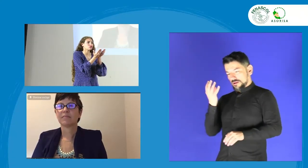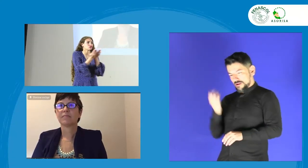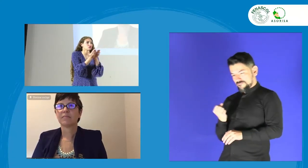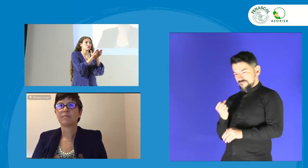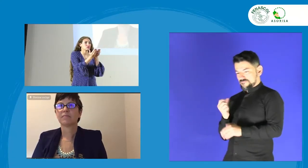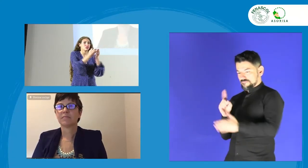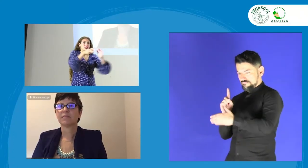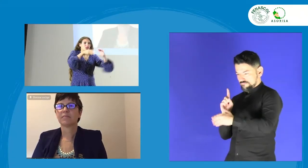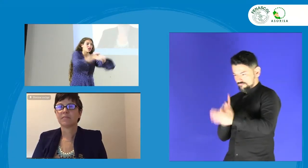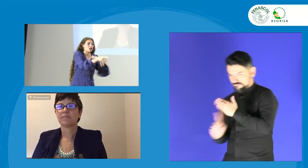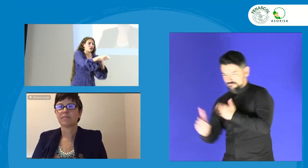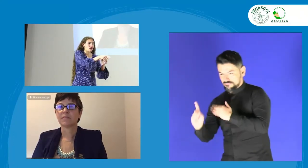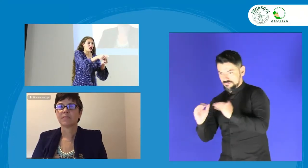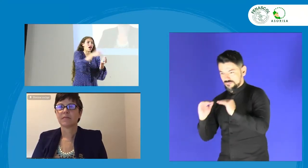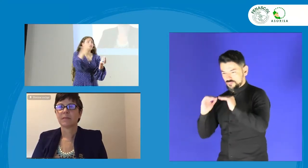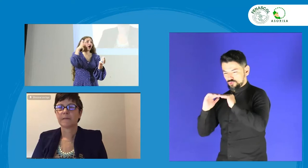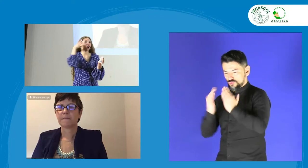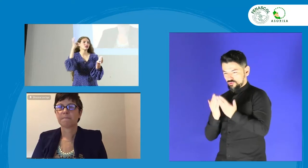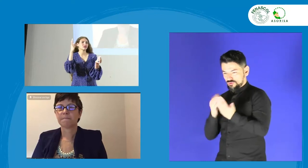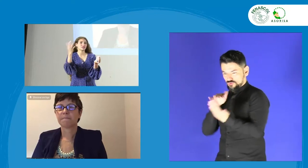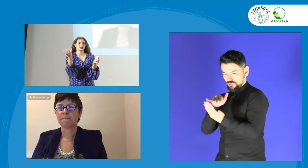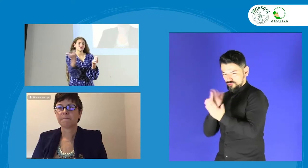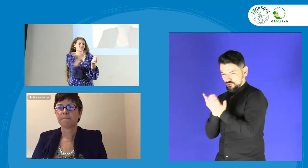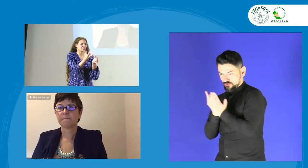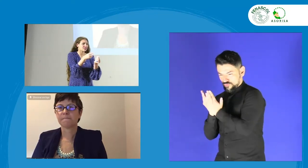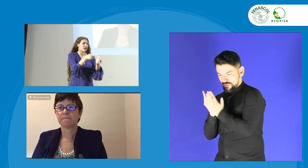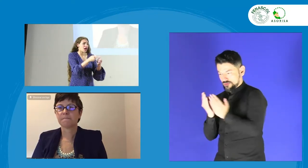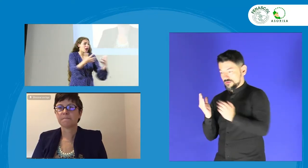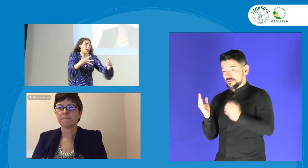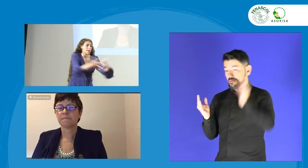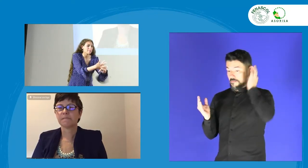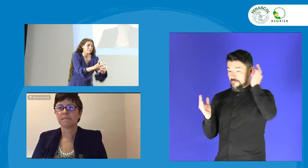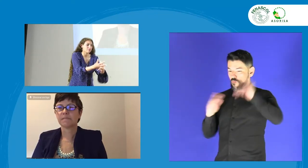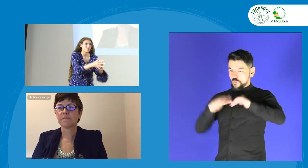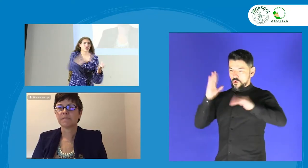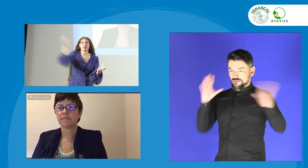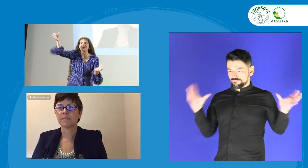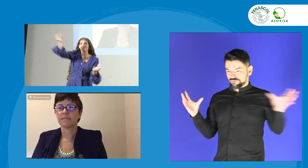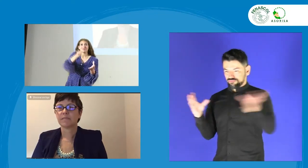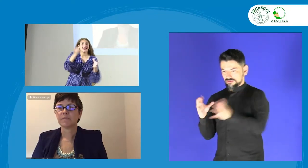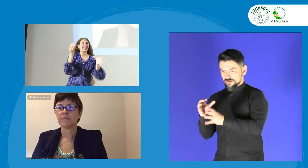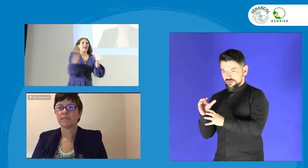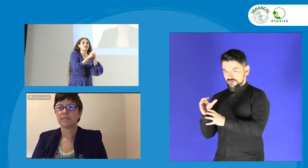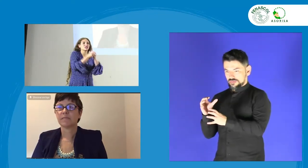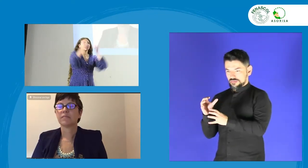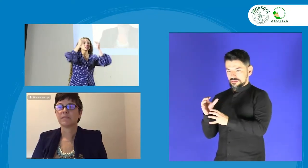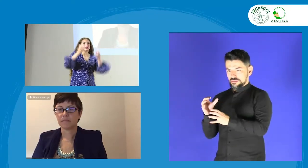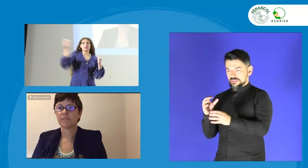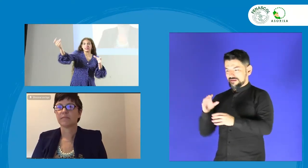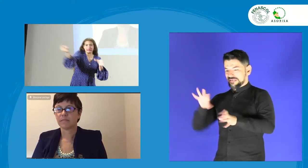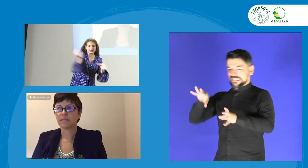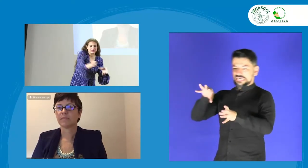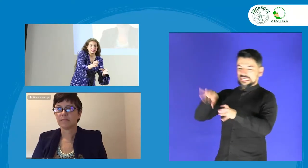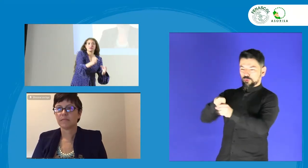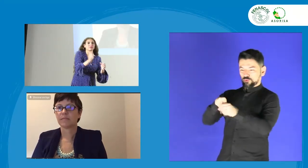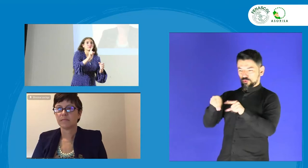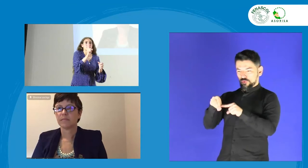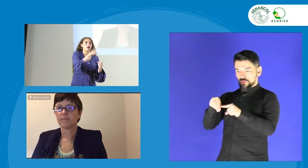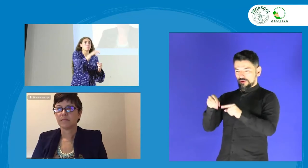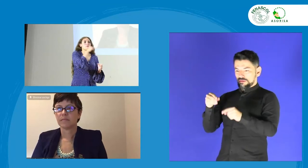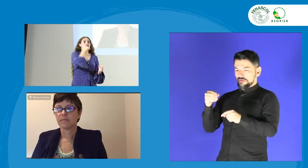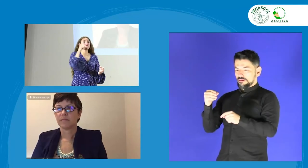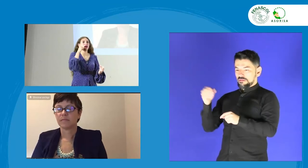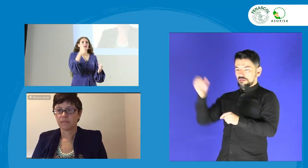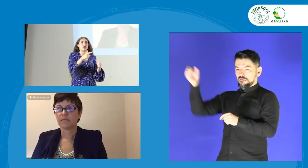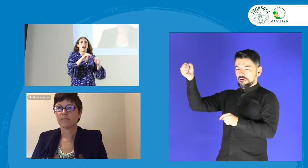cuando un niño tiene acceso a la educación, de pronto incluido en aula regular con oyentes,